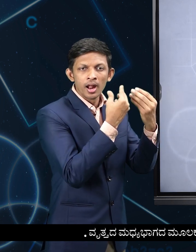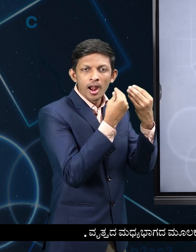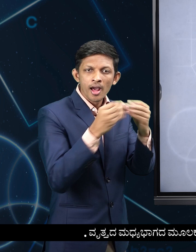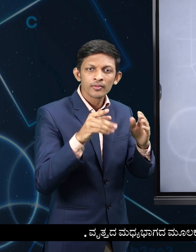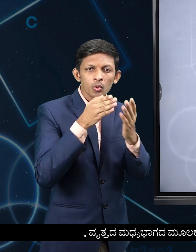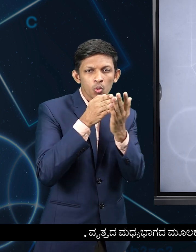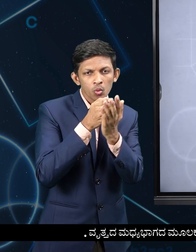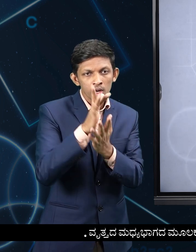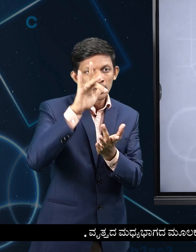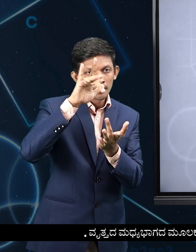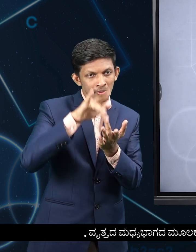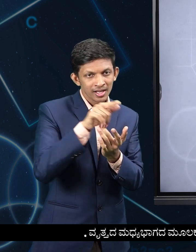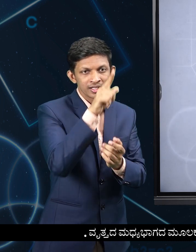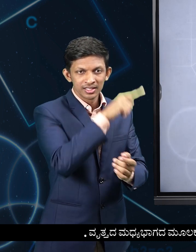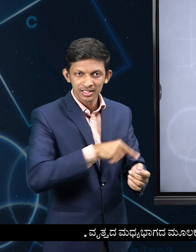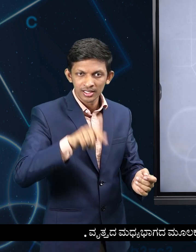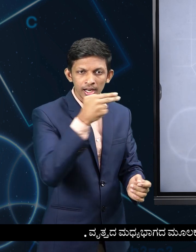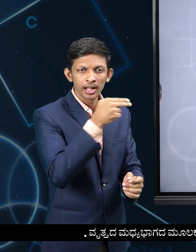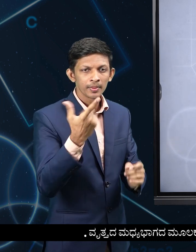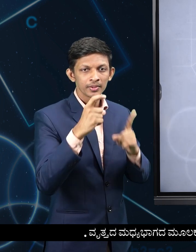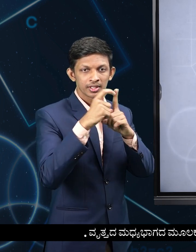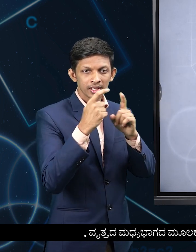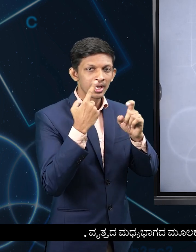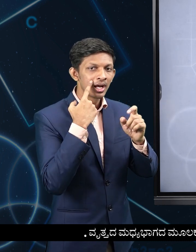ಸ್ವರಮೇಳವನ್ನು ವ್ಯಾಸ ಎಂದು ಕರೆಯಲಾಗುತ್ತದೆ.